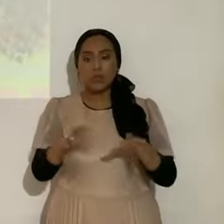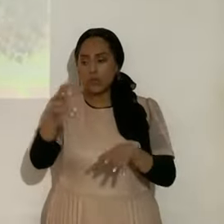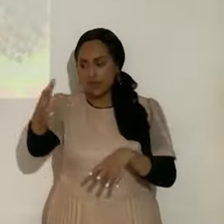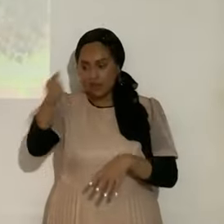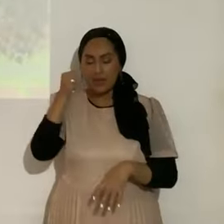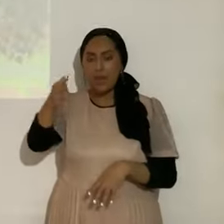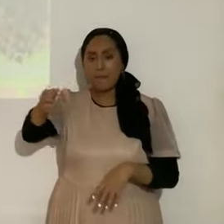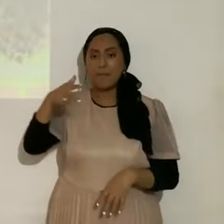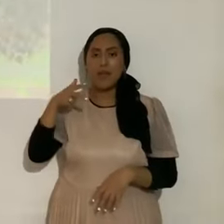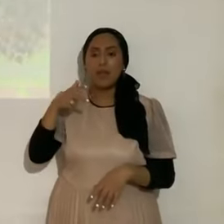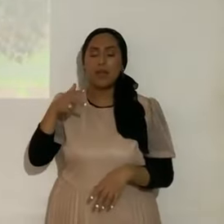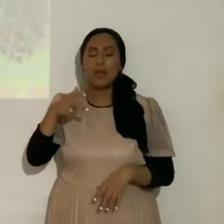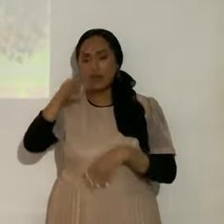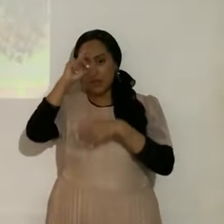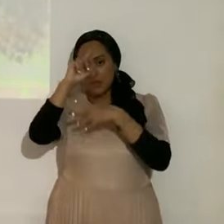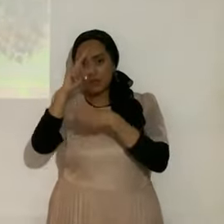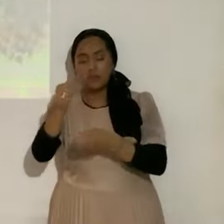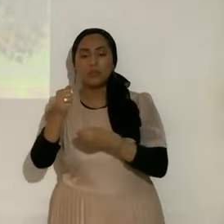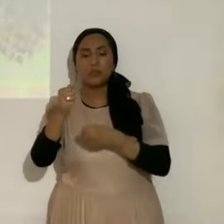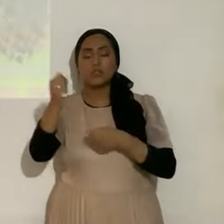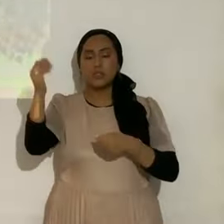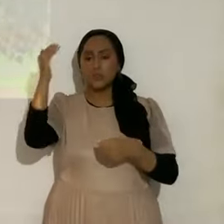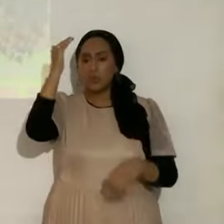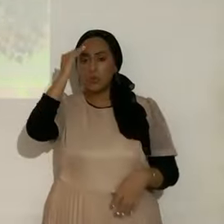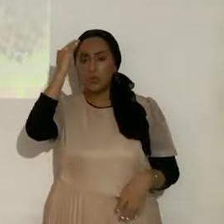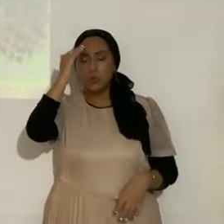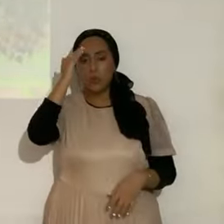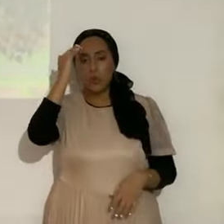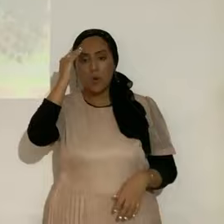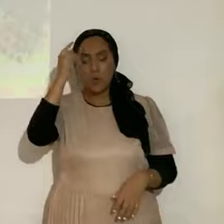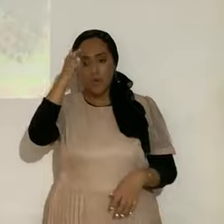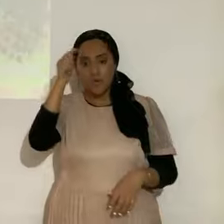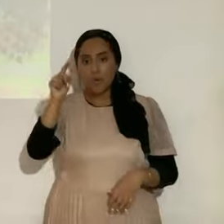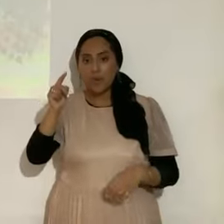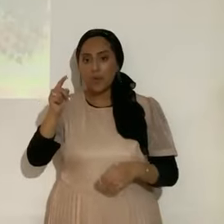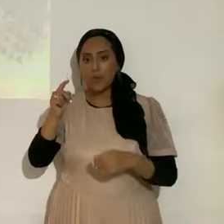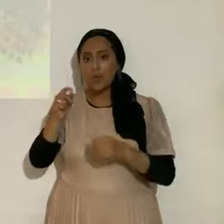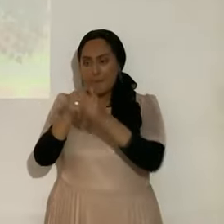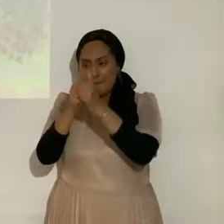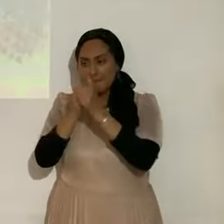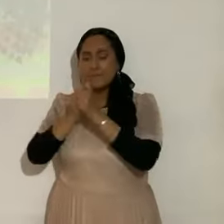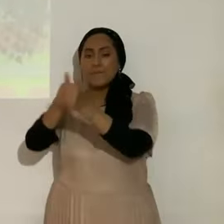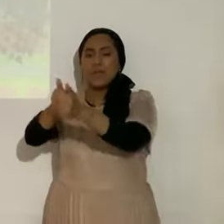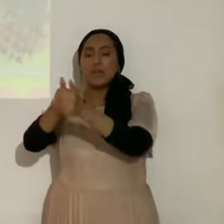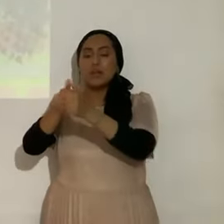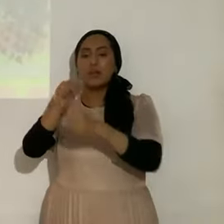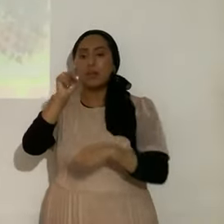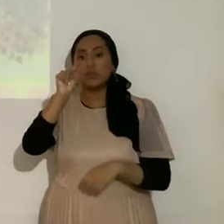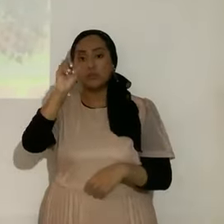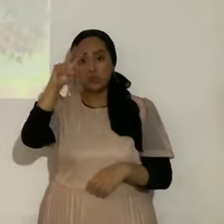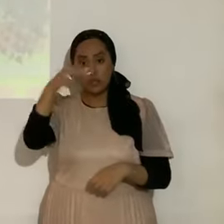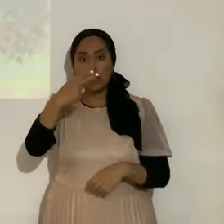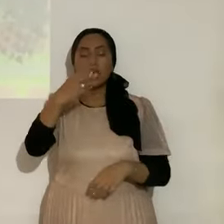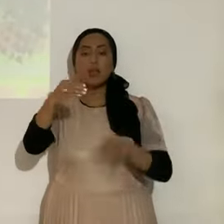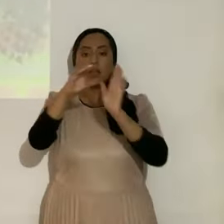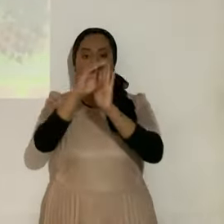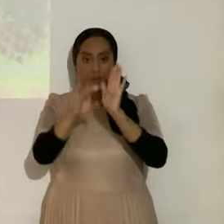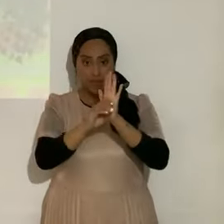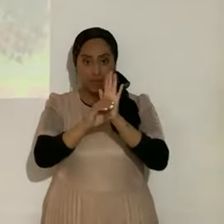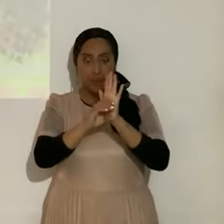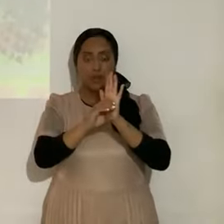recupérala. La confianza es la seguridad para emprender algo difícil. La Torá y los mandamientos de nuestro Adón